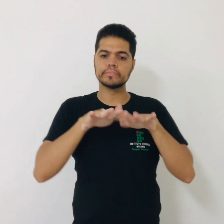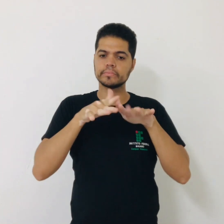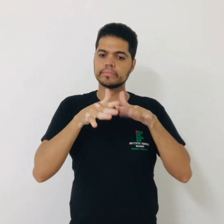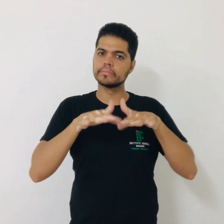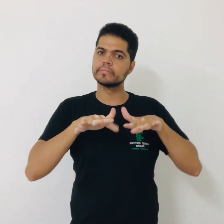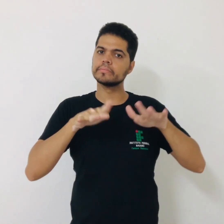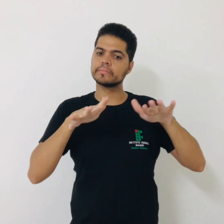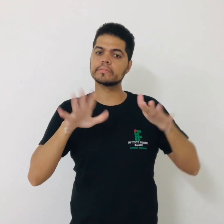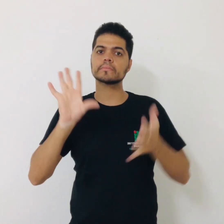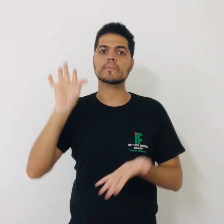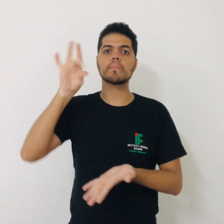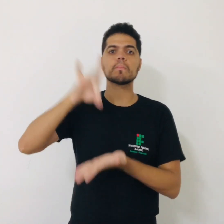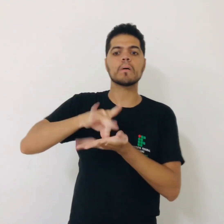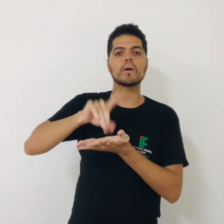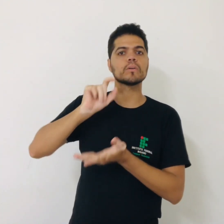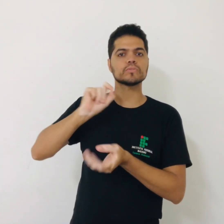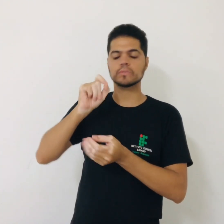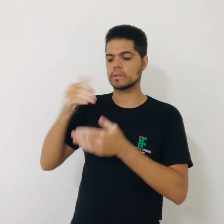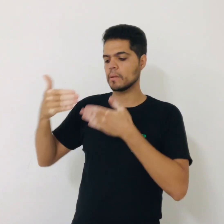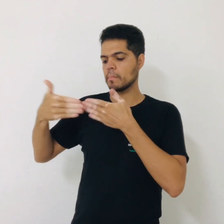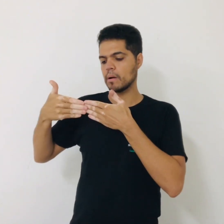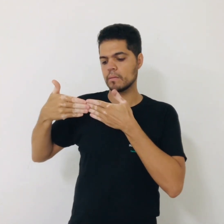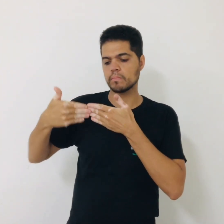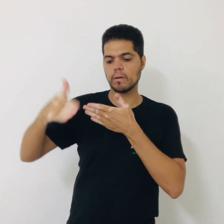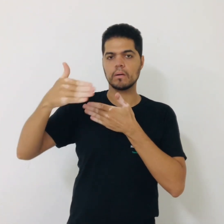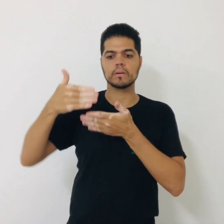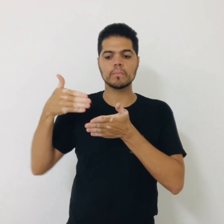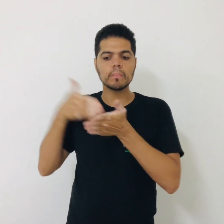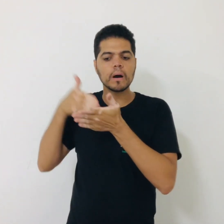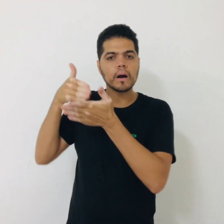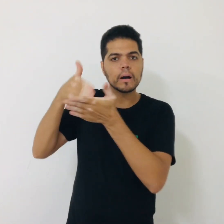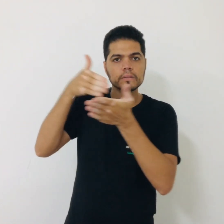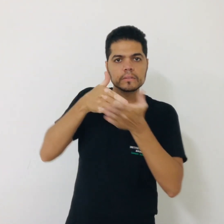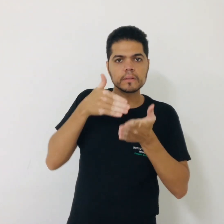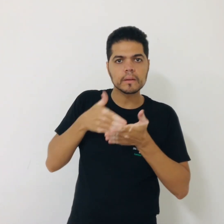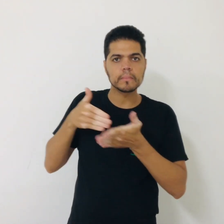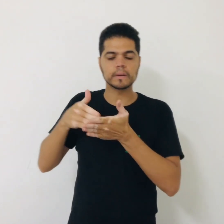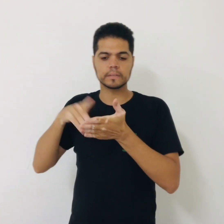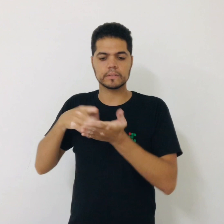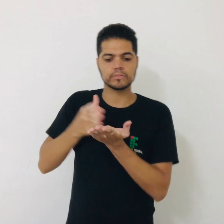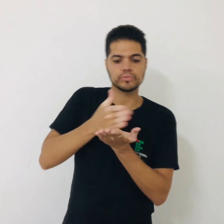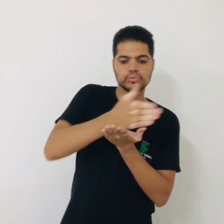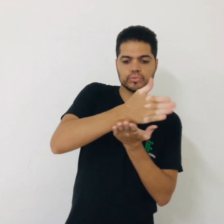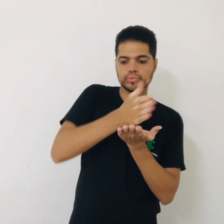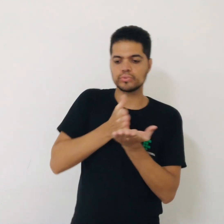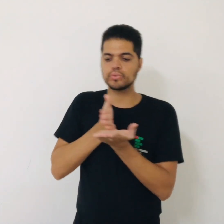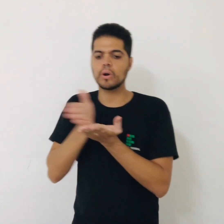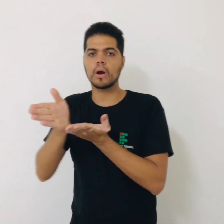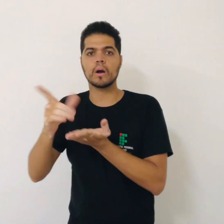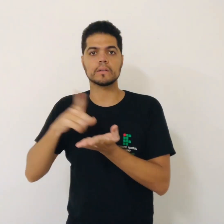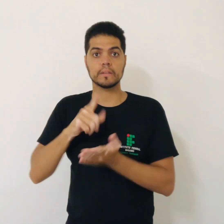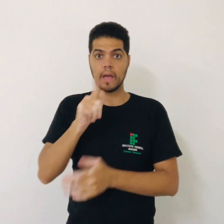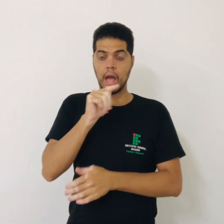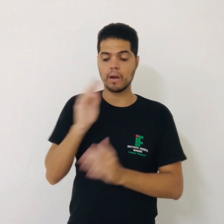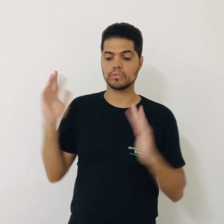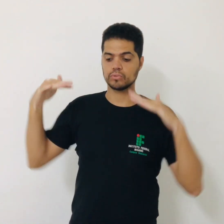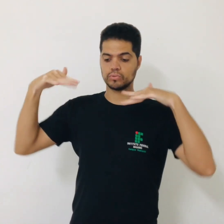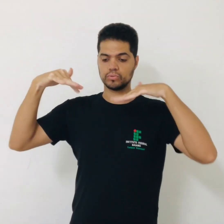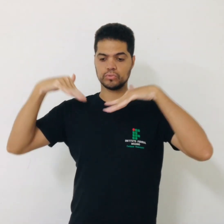divisor saem das bacias passando pela seção definida, e a água que precipita fora